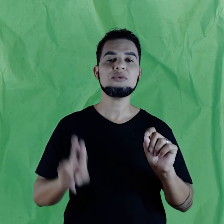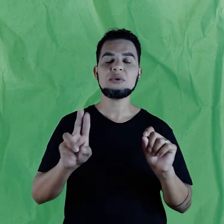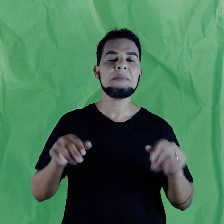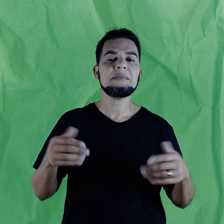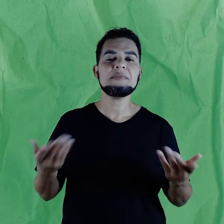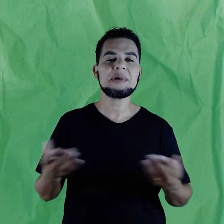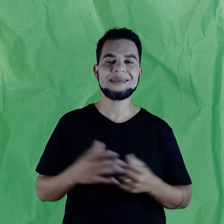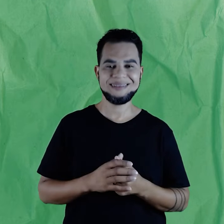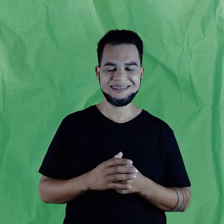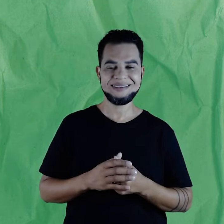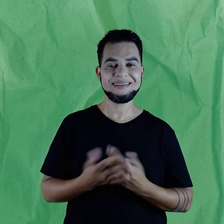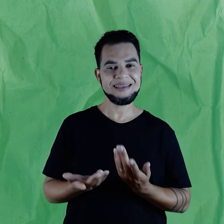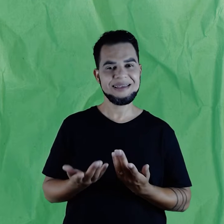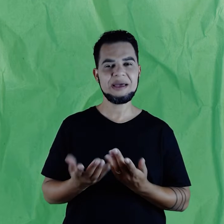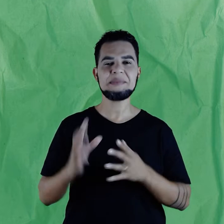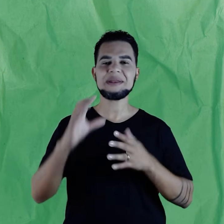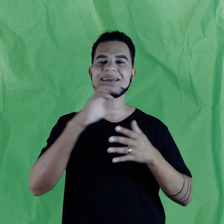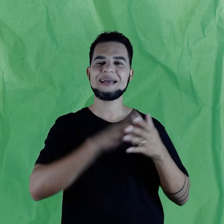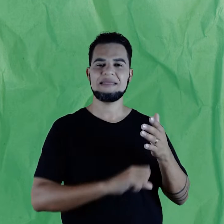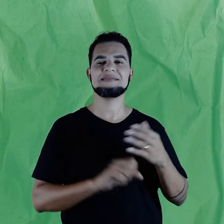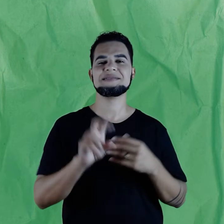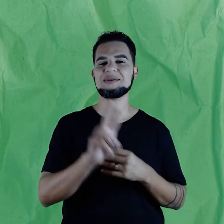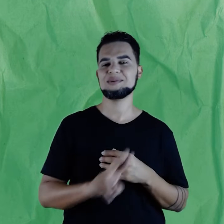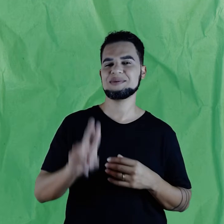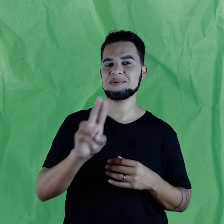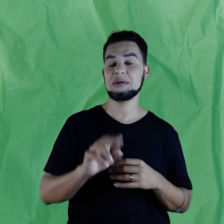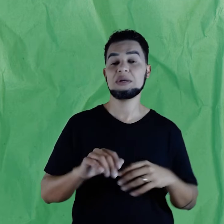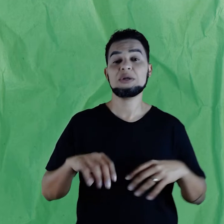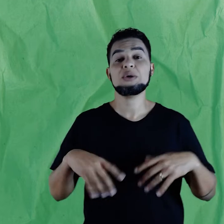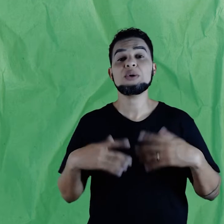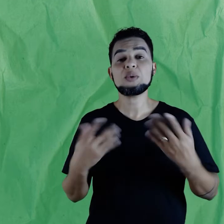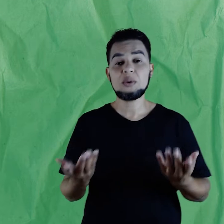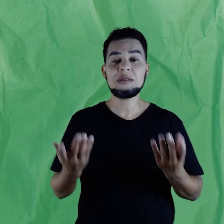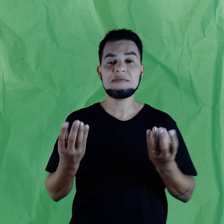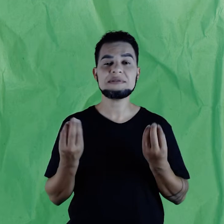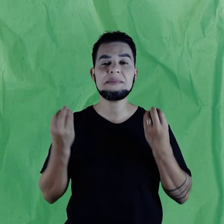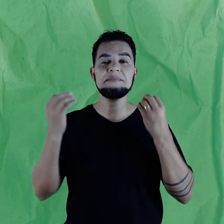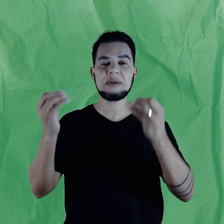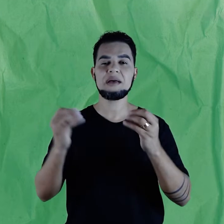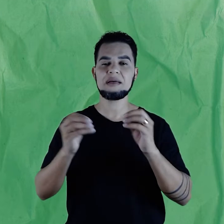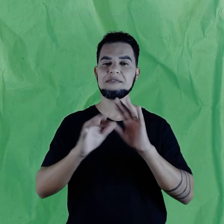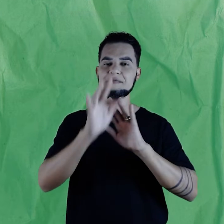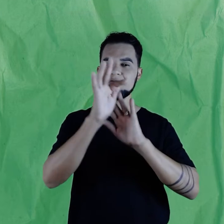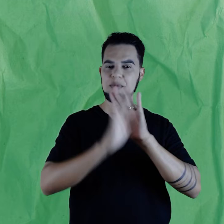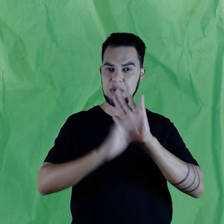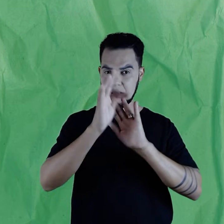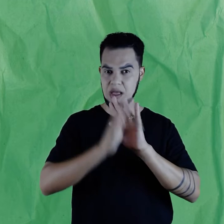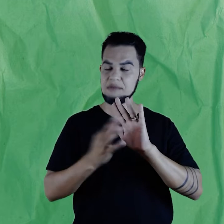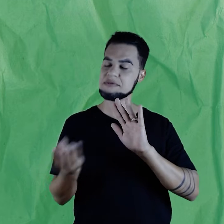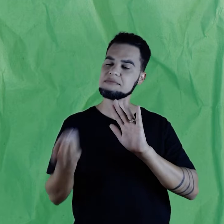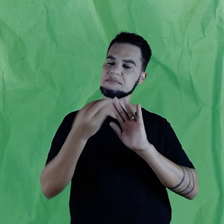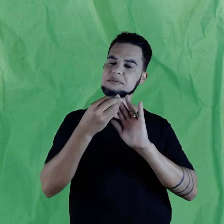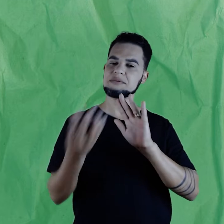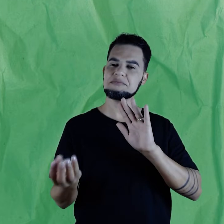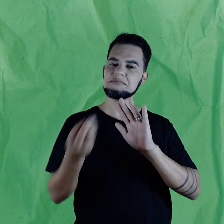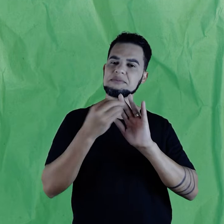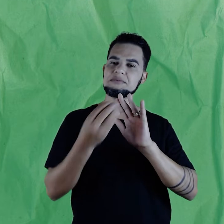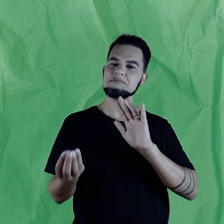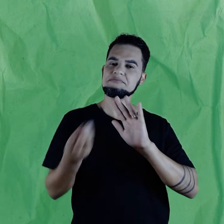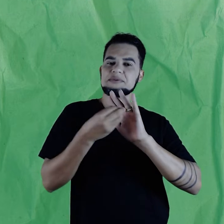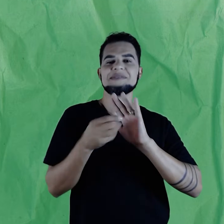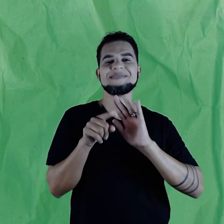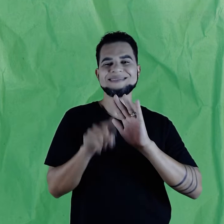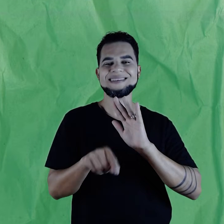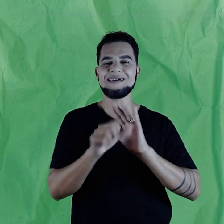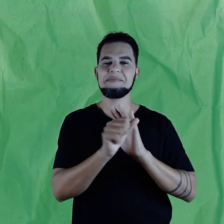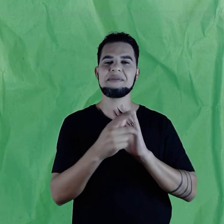quê? Inicialmente para cadastrar um usuário. Então, quando vocês preenchem um formulário, vocês submetem para a